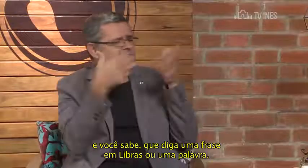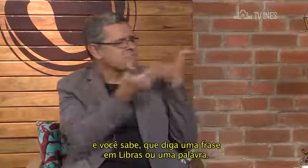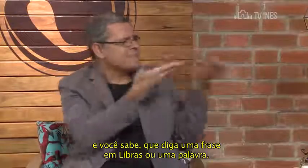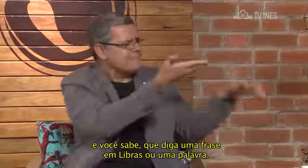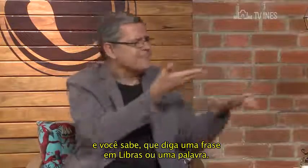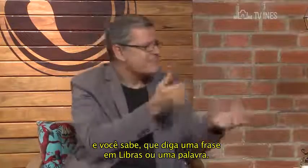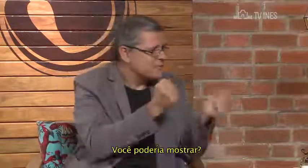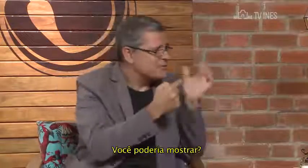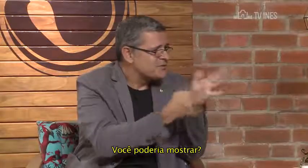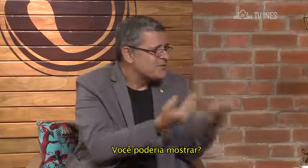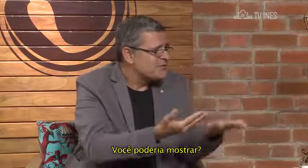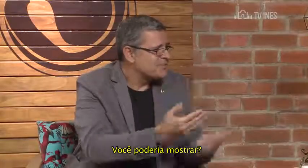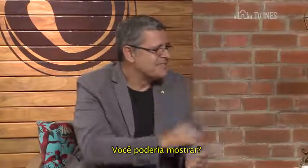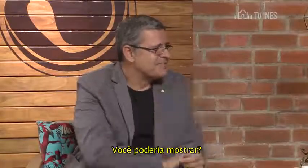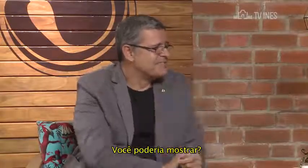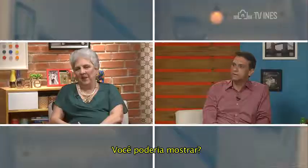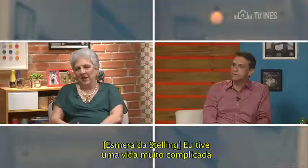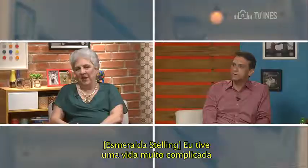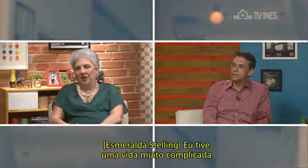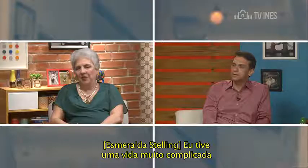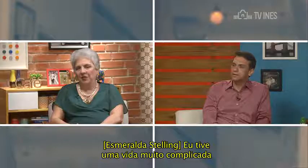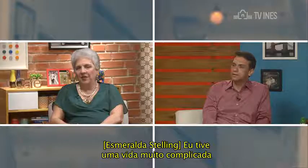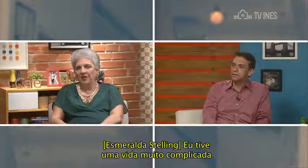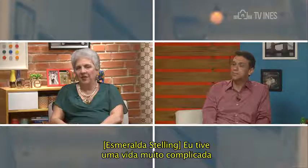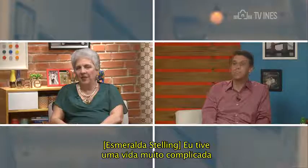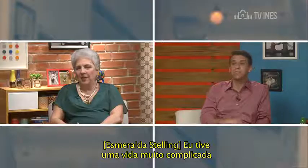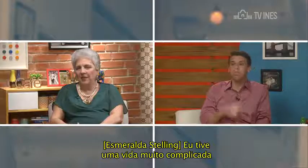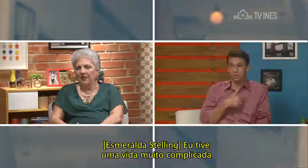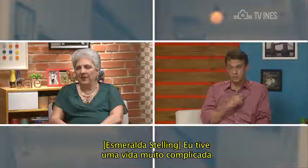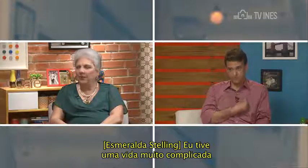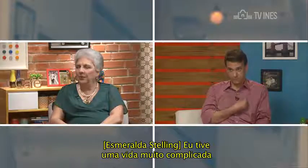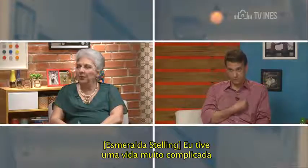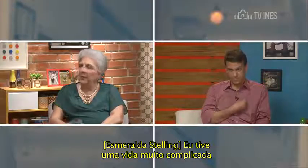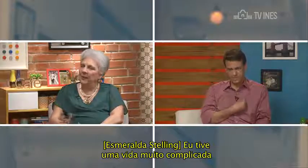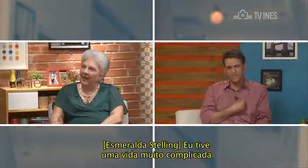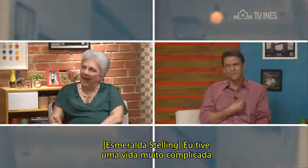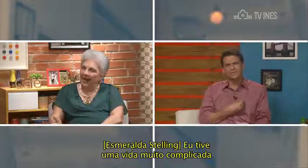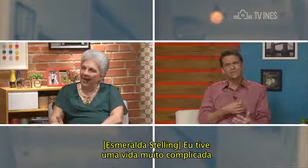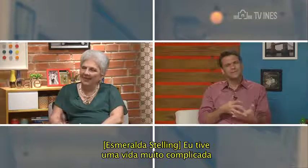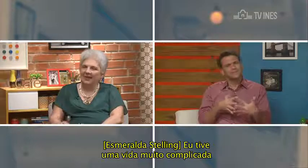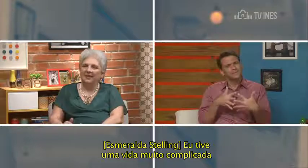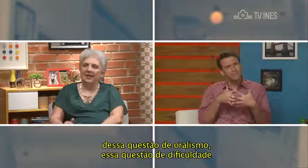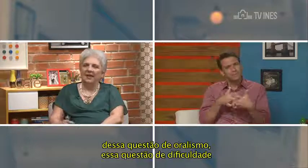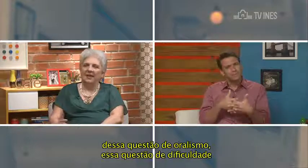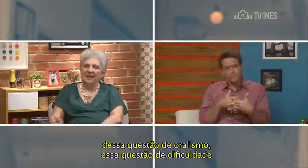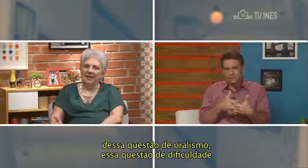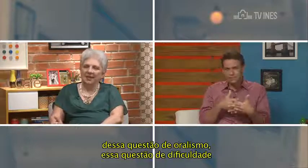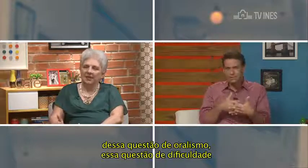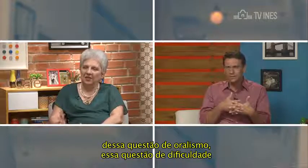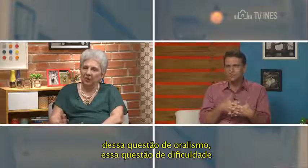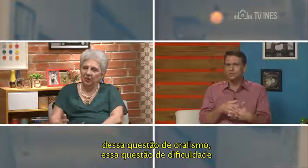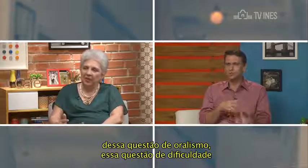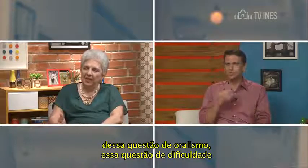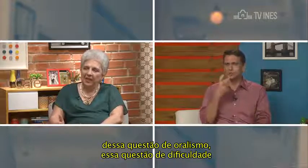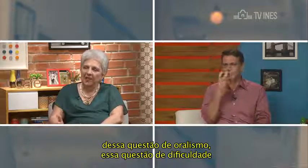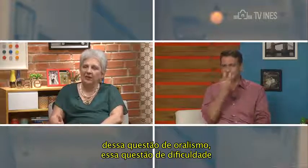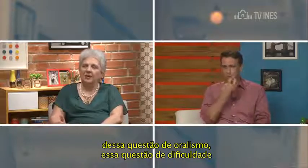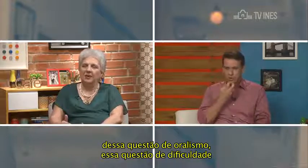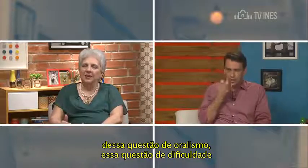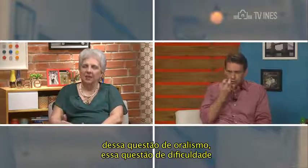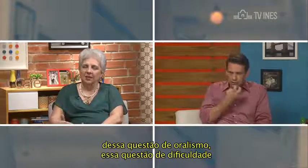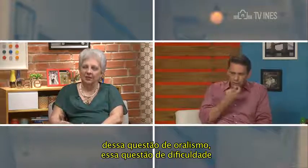uma palavra Você poderia mostrar? Eu tive Uma vida Muito complicada Dessa questão De